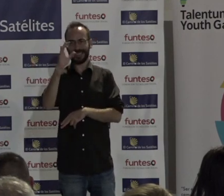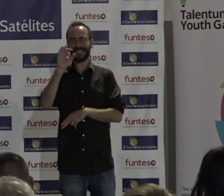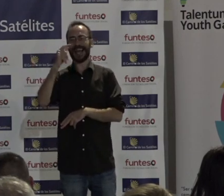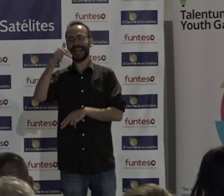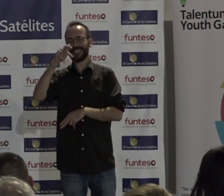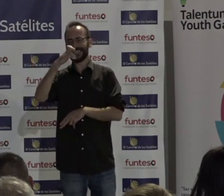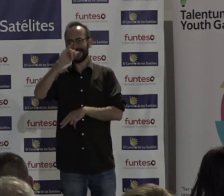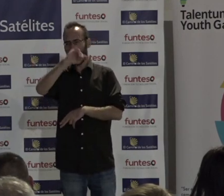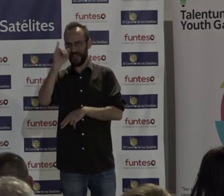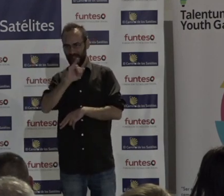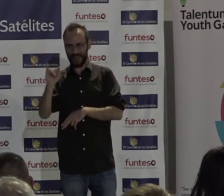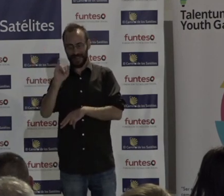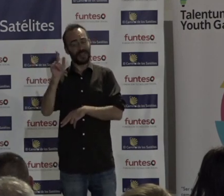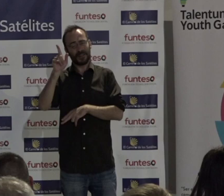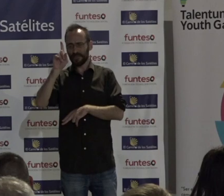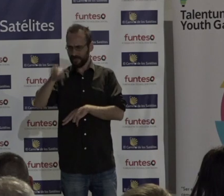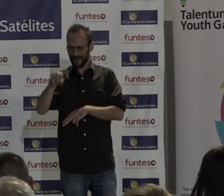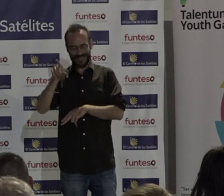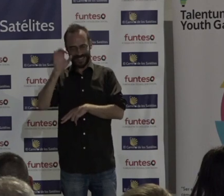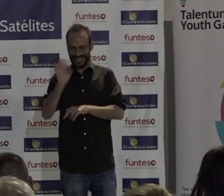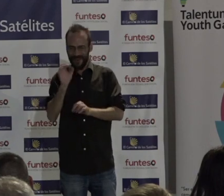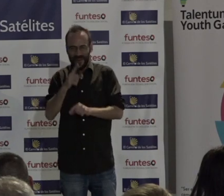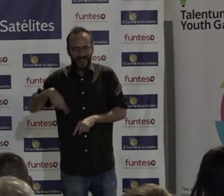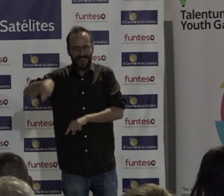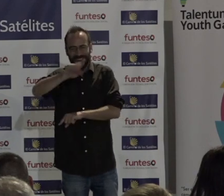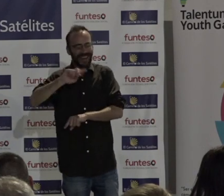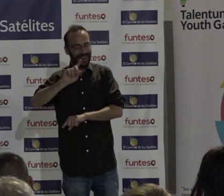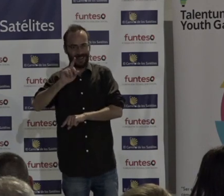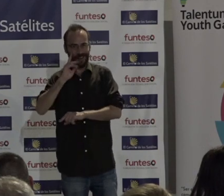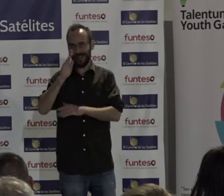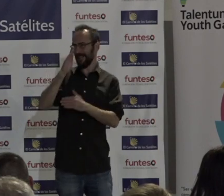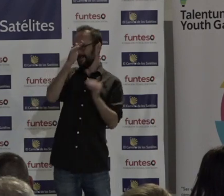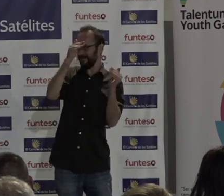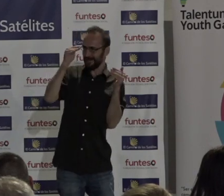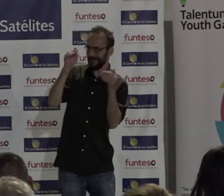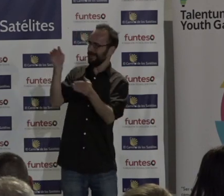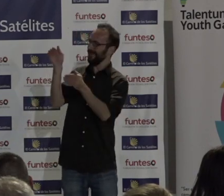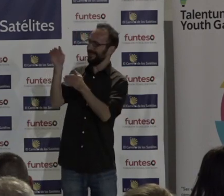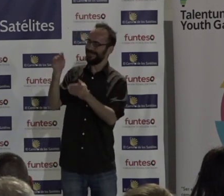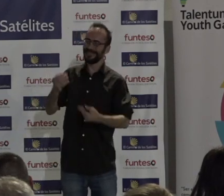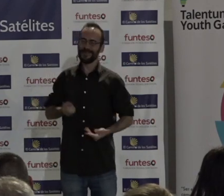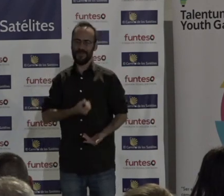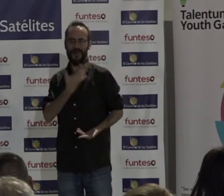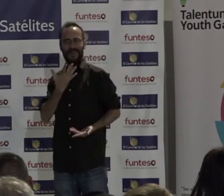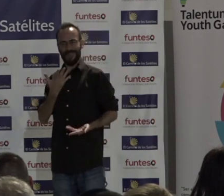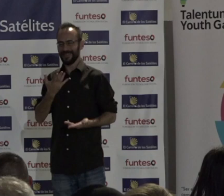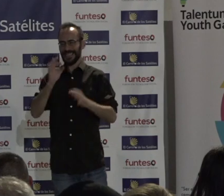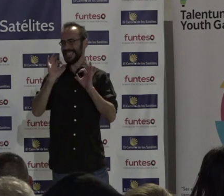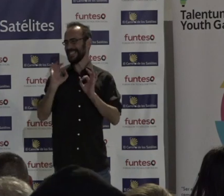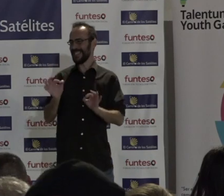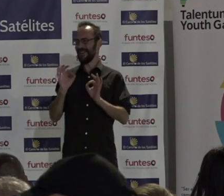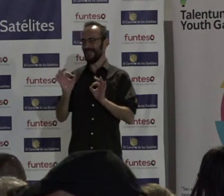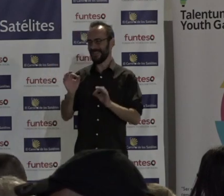porque todo lo que queráis saber sobre el camino y los puede aportar, es como un libro abierto. Así que, Carlos Sánchez